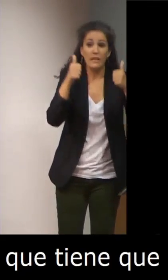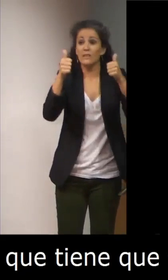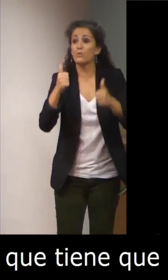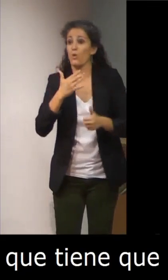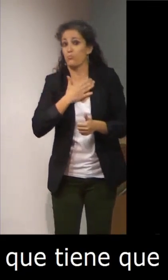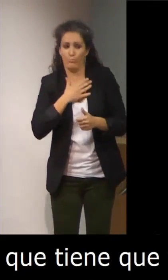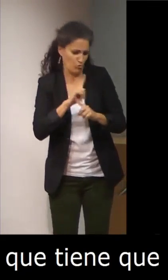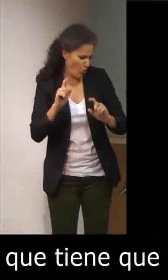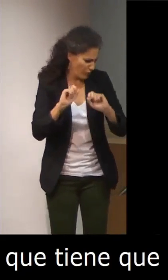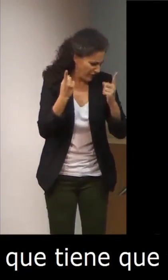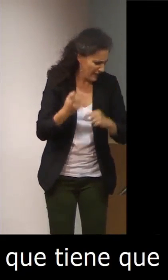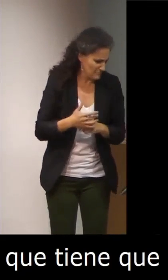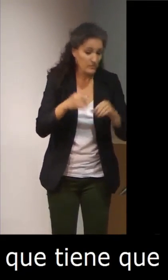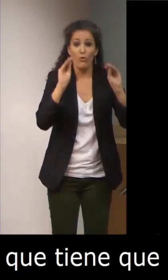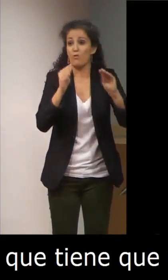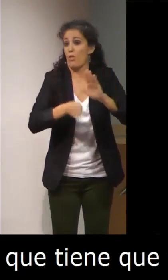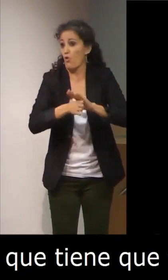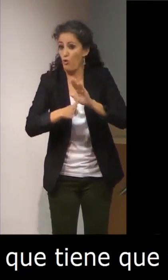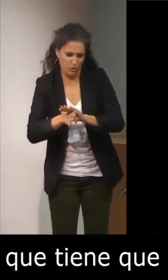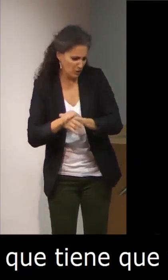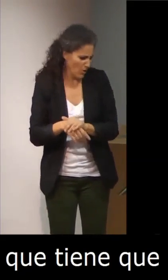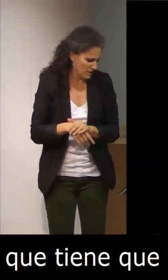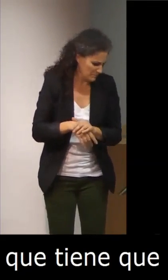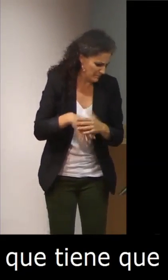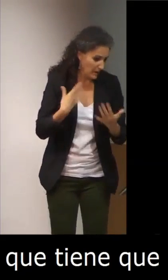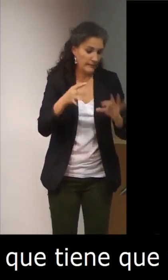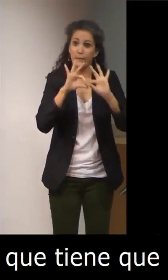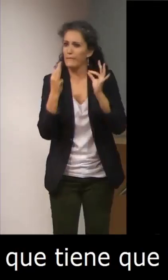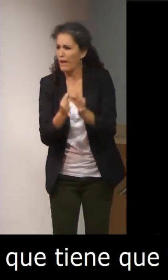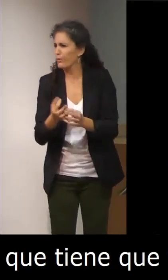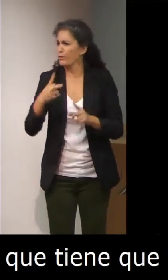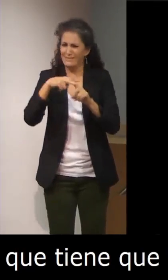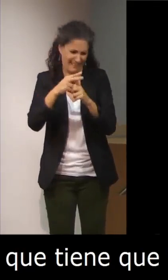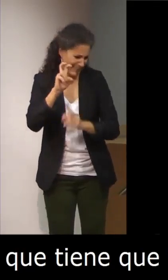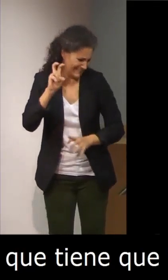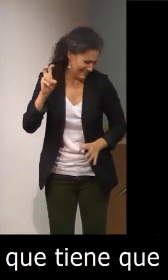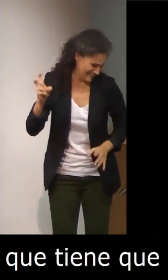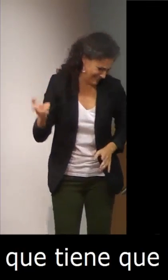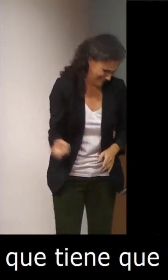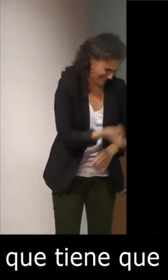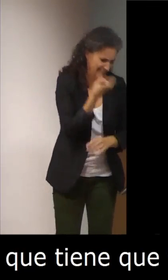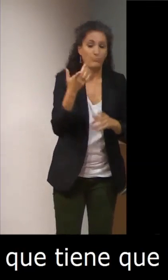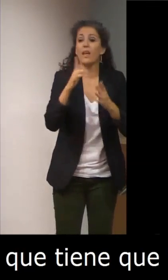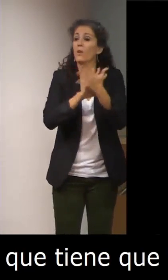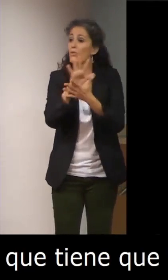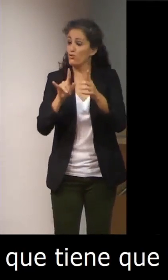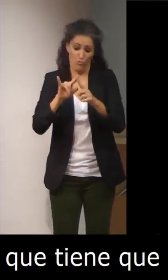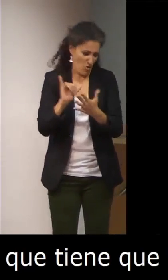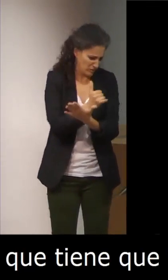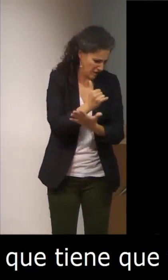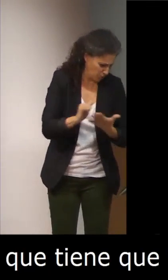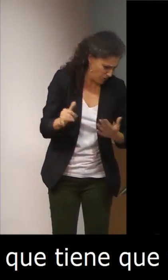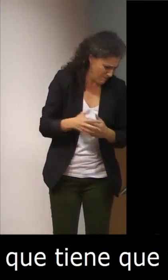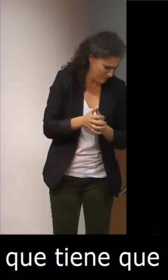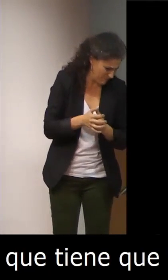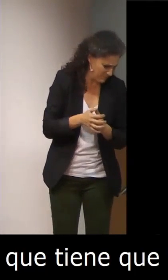Ya decía como enseñanza de idiomas títulos propios formación continua seminarios talleres cursos